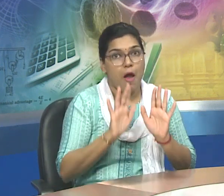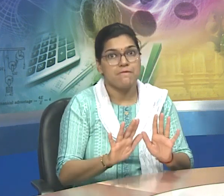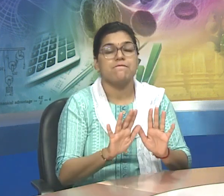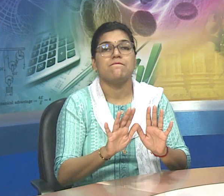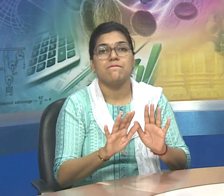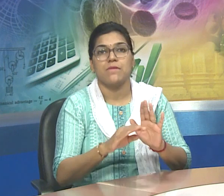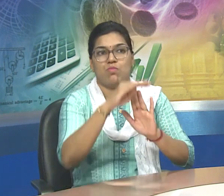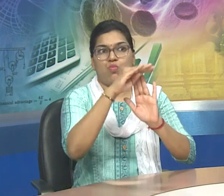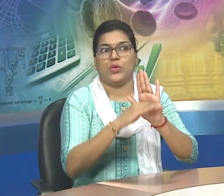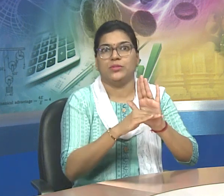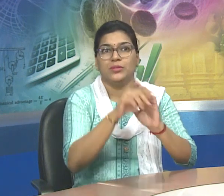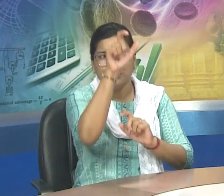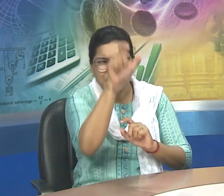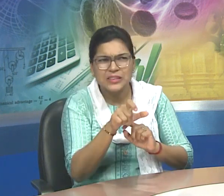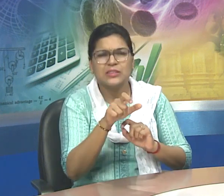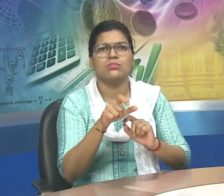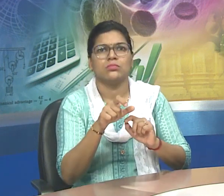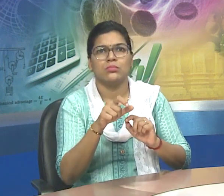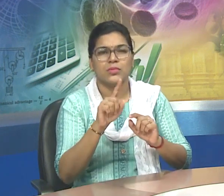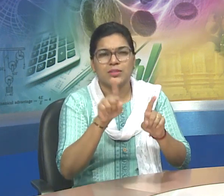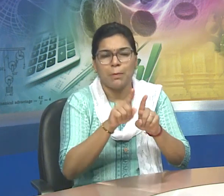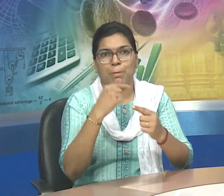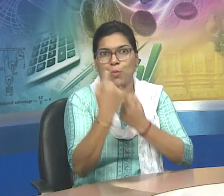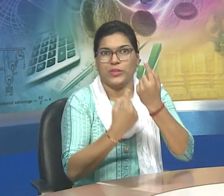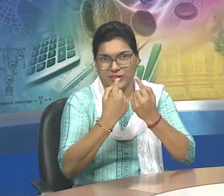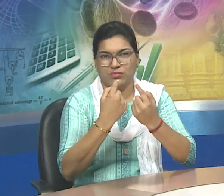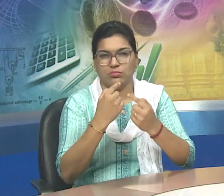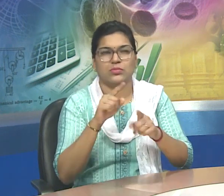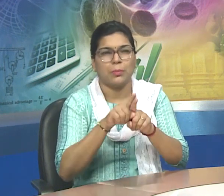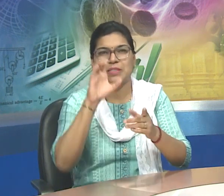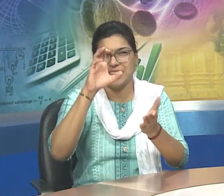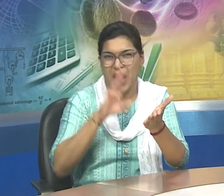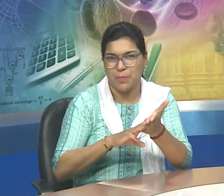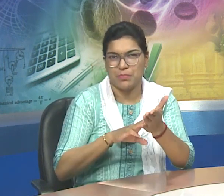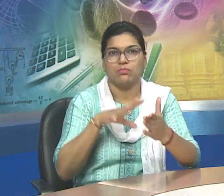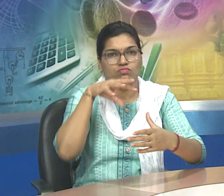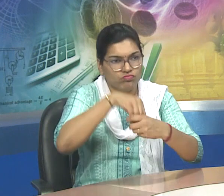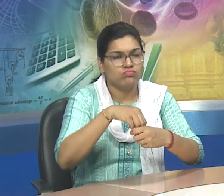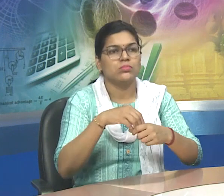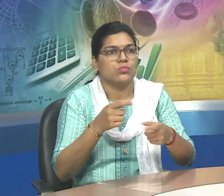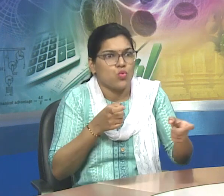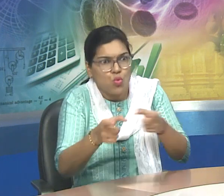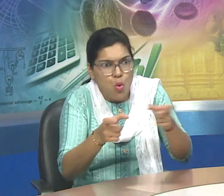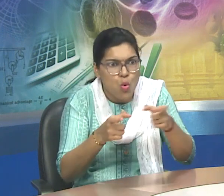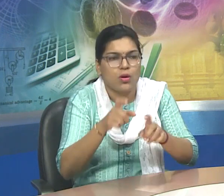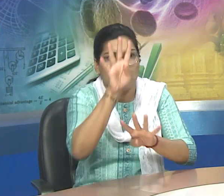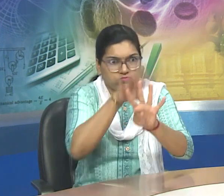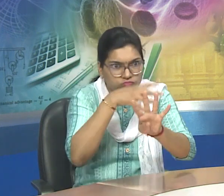है जिसमें नियमों को मानना सबके लिए अनिवार्य होता है। यह